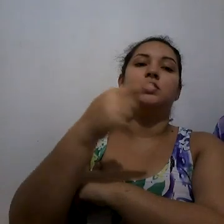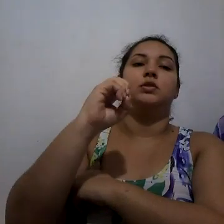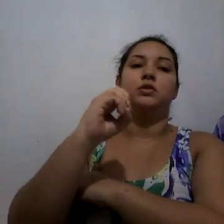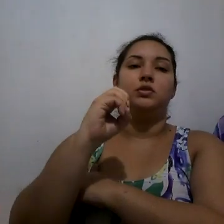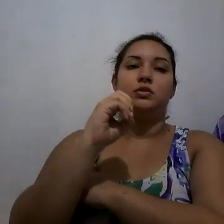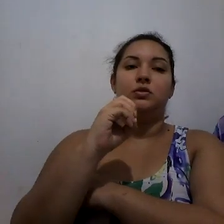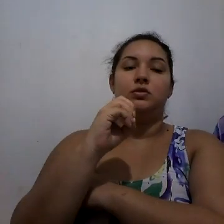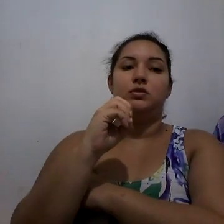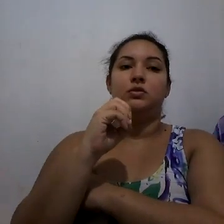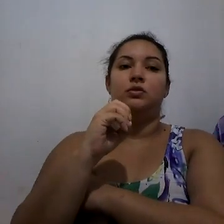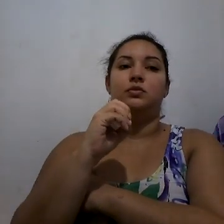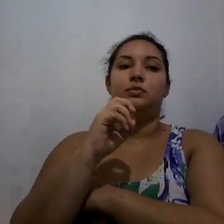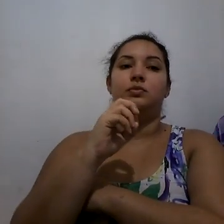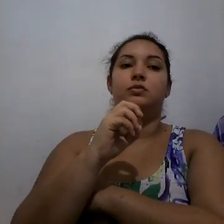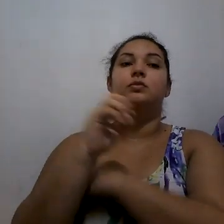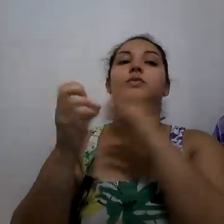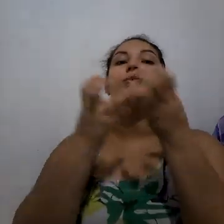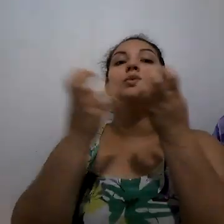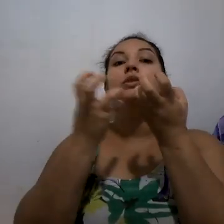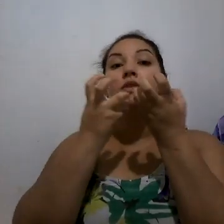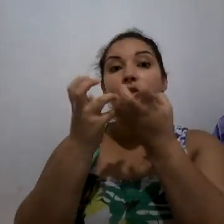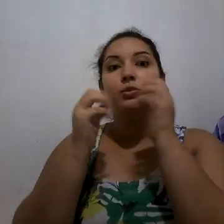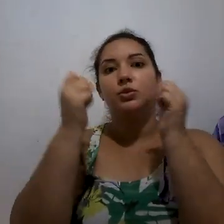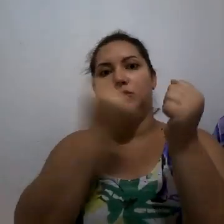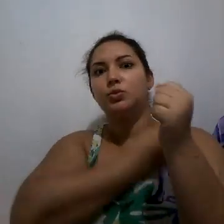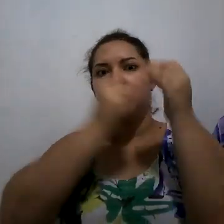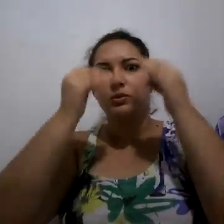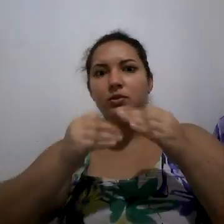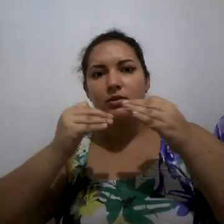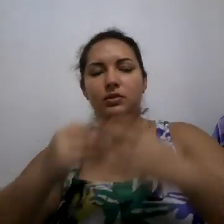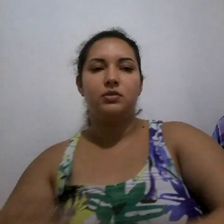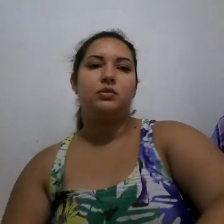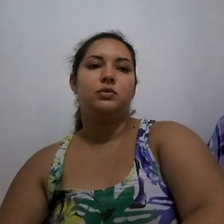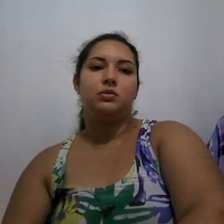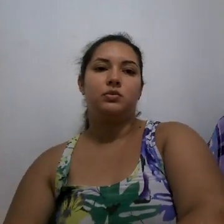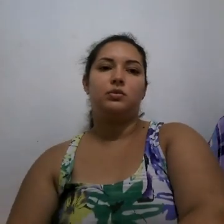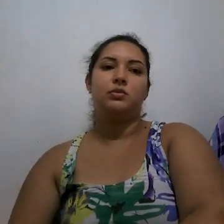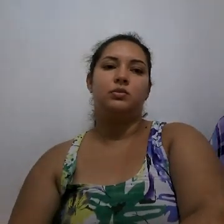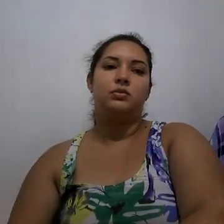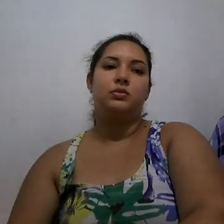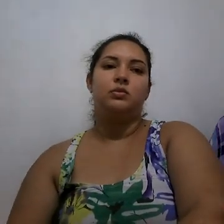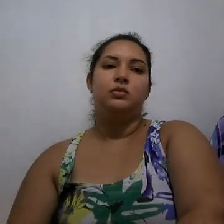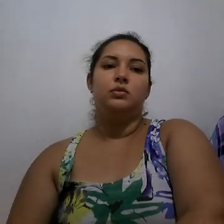9,470. Eu vou querer arredondar esse número aqui, ok? Eu quero arredondar esse